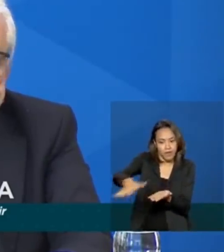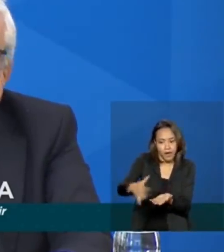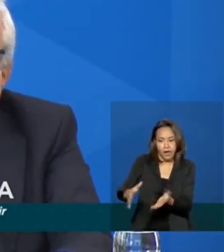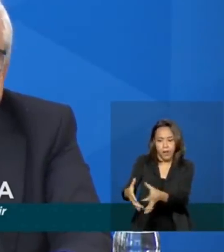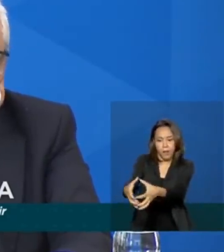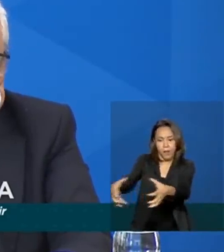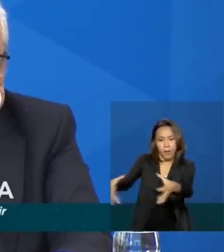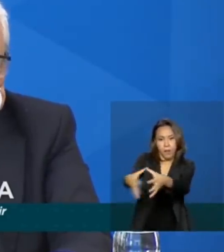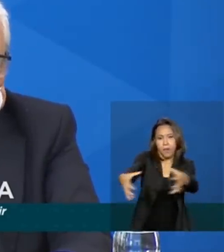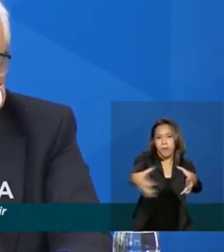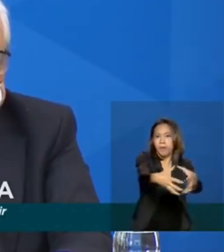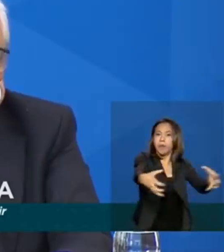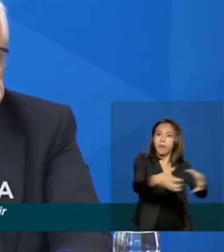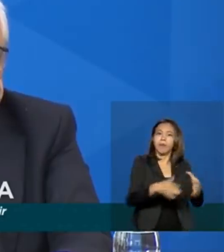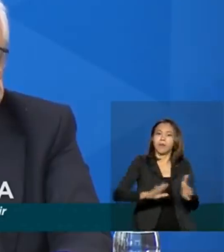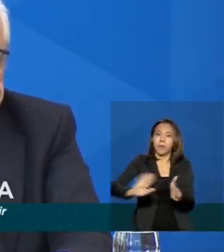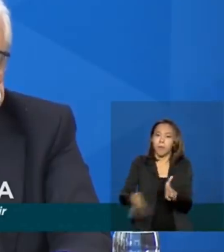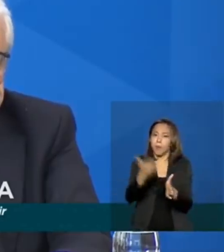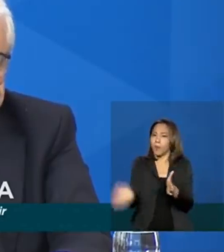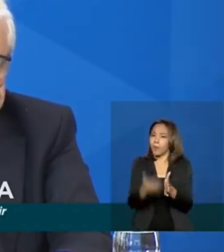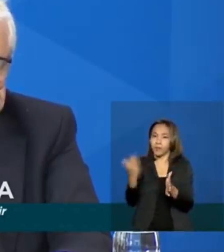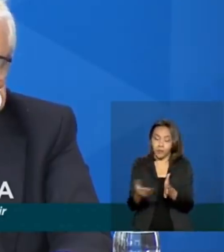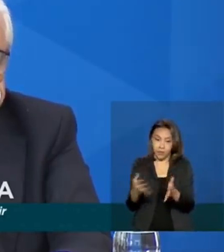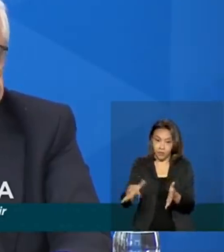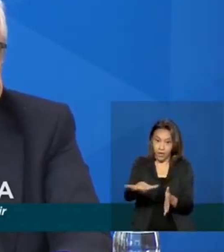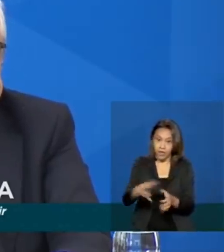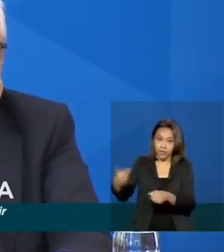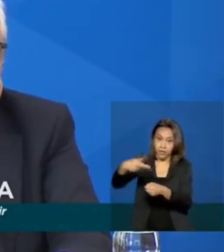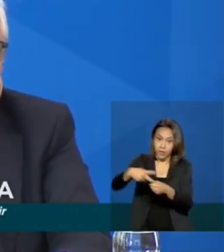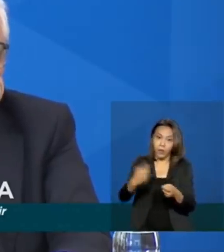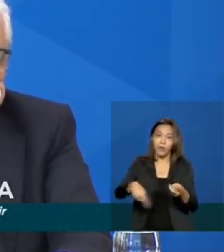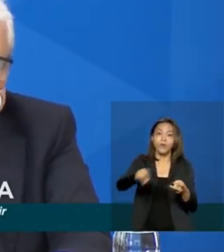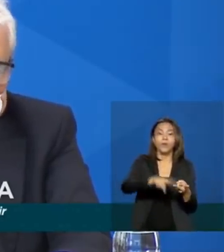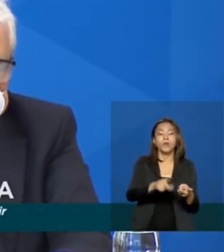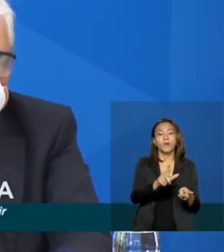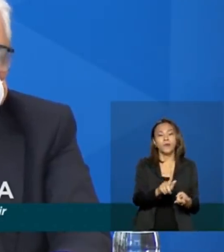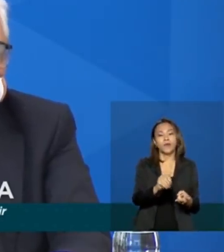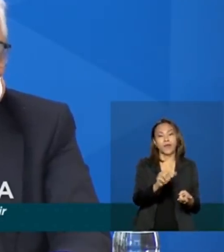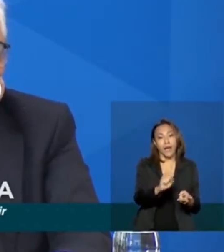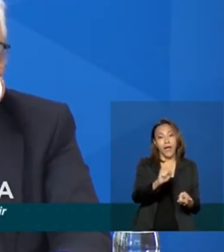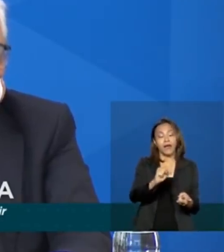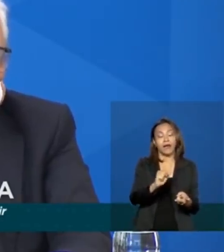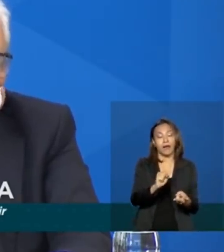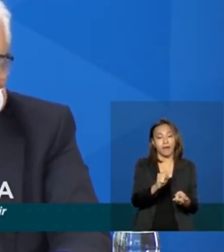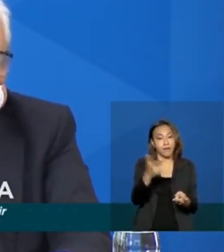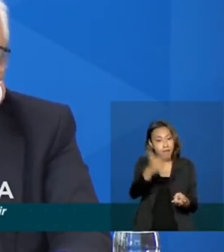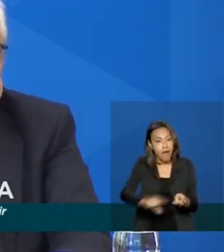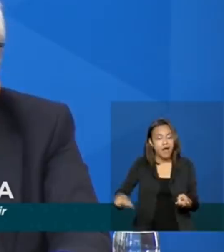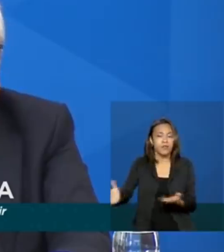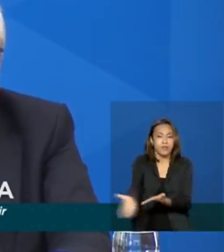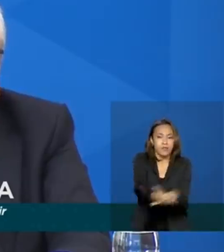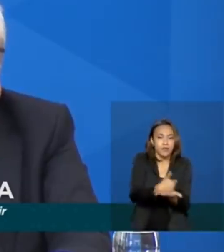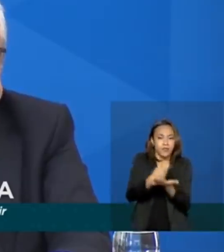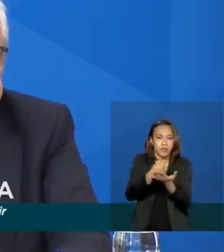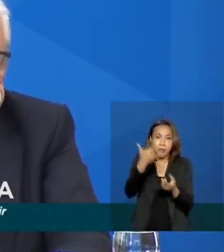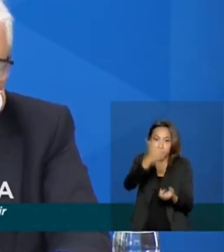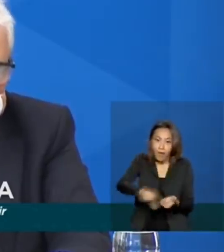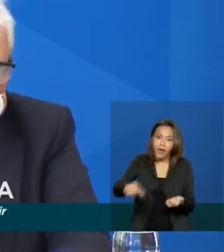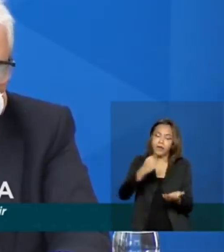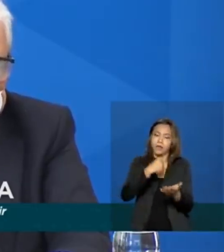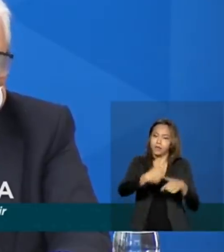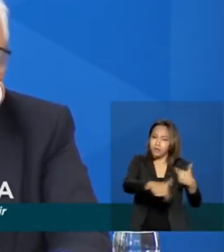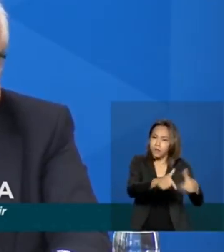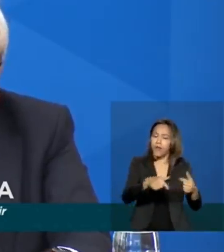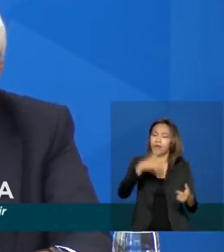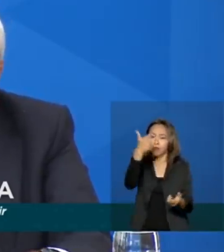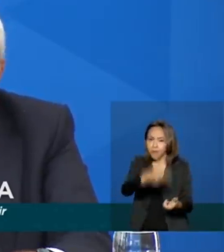crescimento da produção de petróleo e gás, será mais arrecadação, mais investimentos, mais emprego, mais exportações